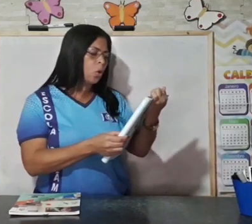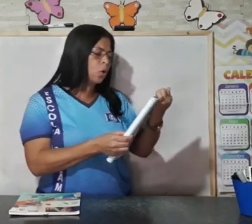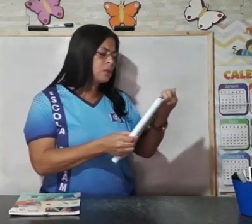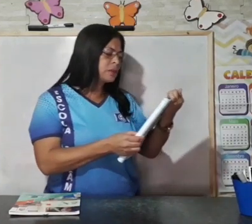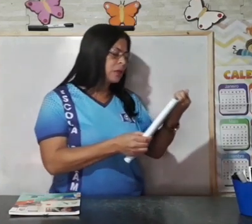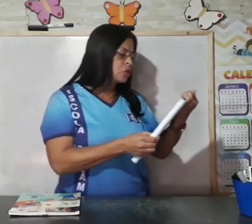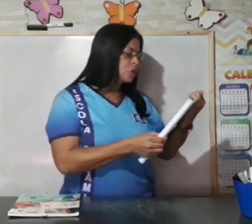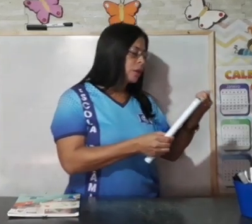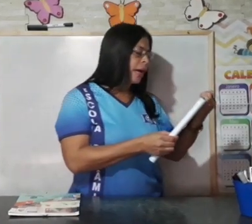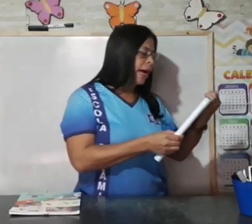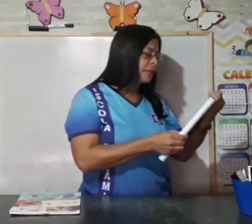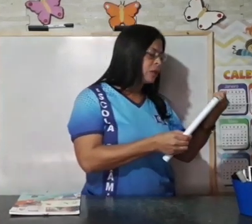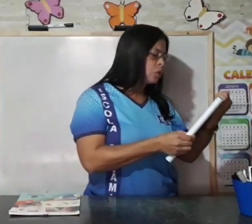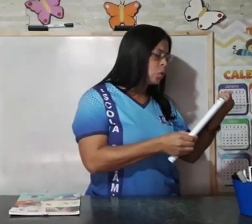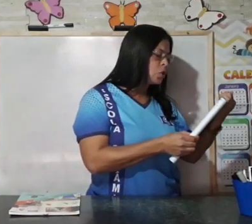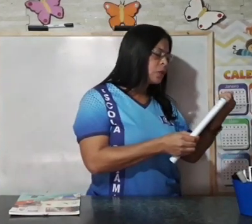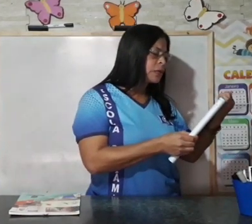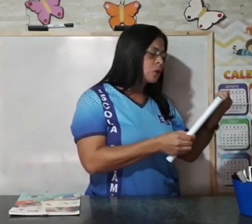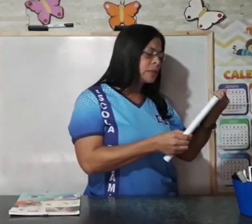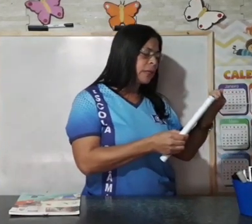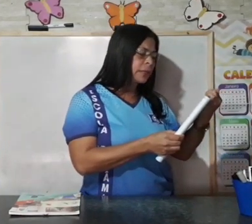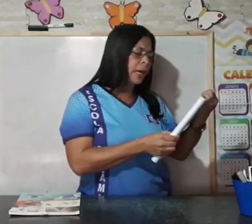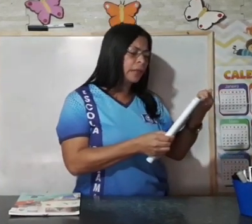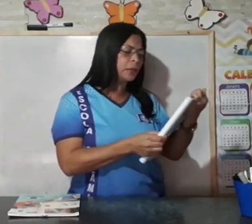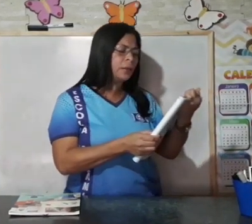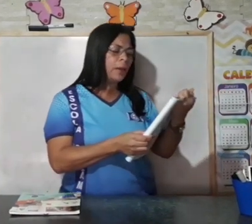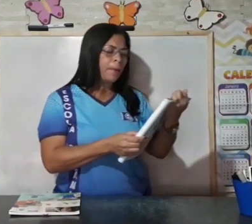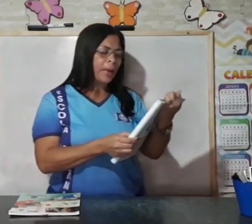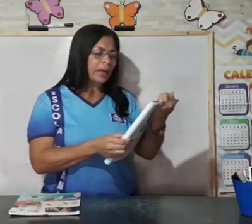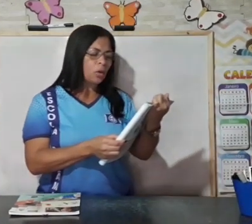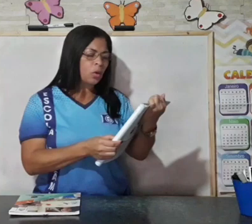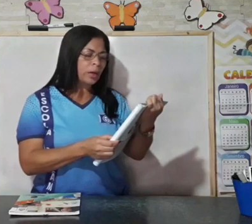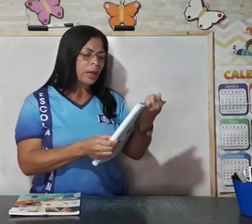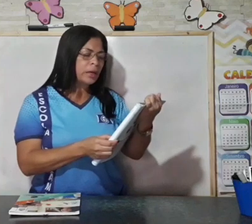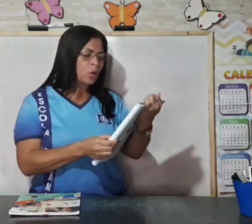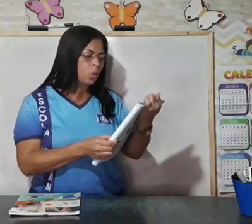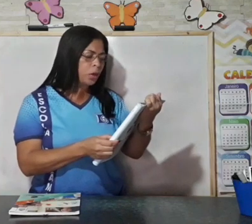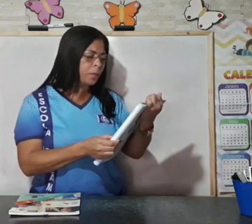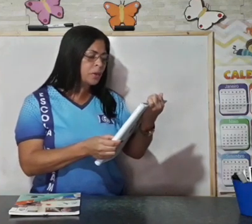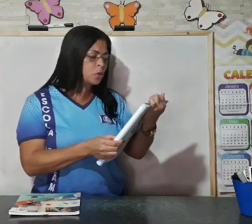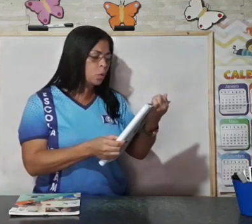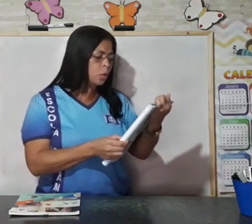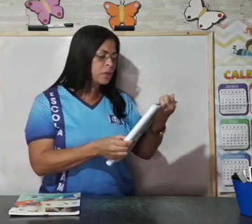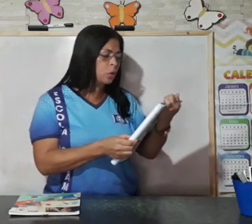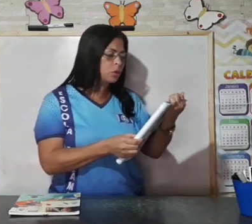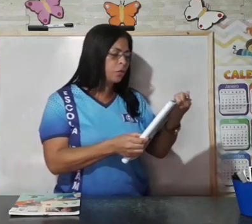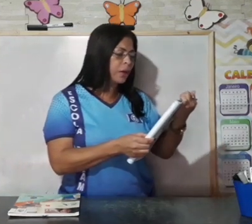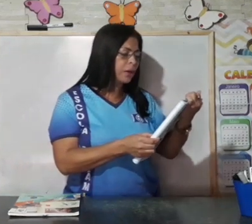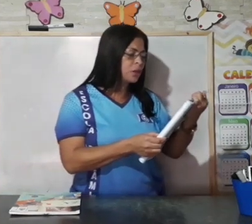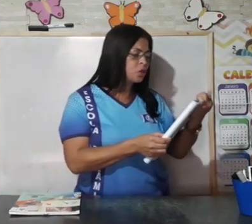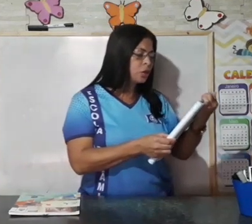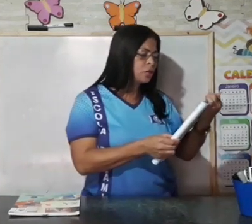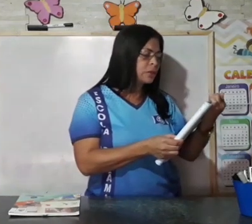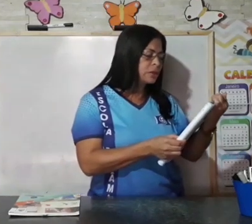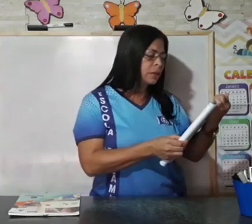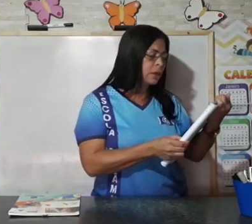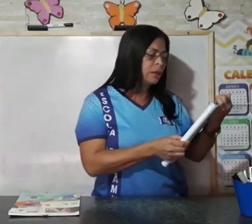Ou seja, atitudes da sociedade para acolher e incluir pessoas com diferente jeito de ser